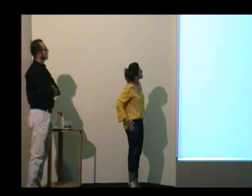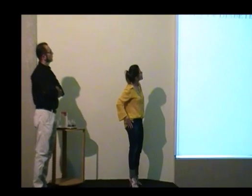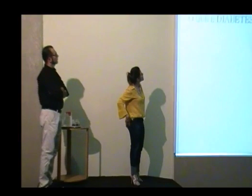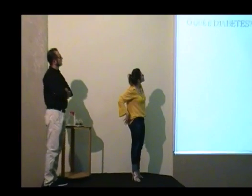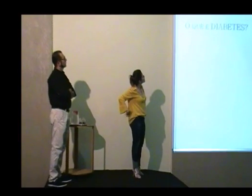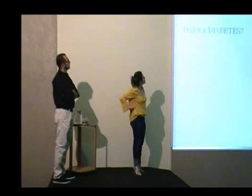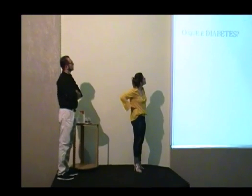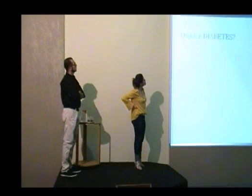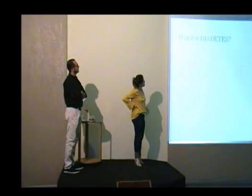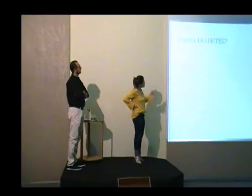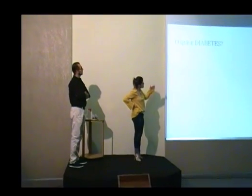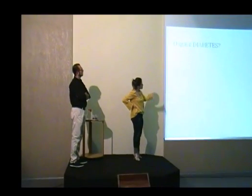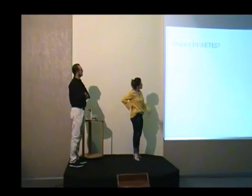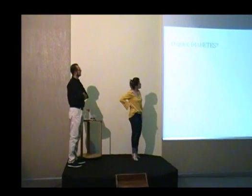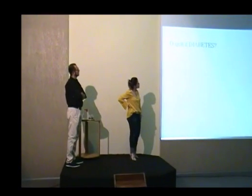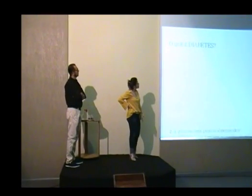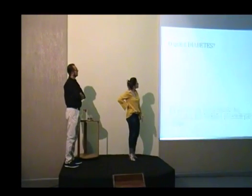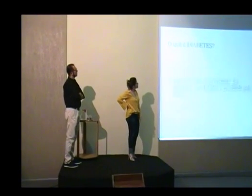isso